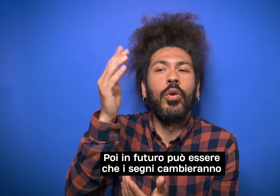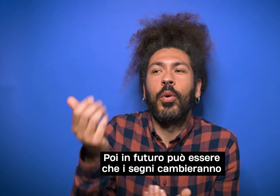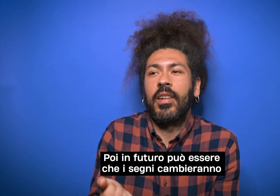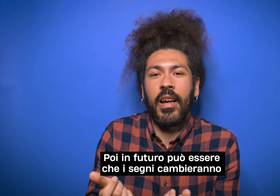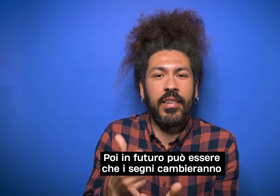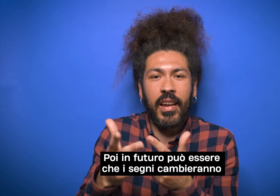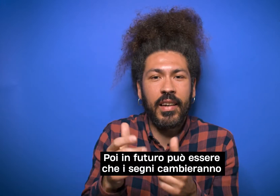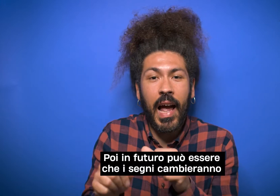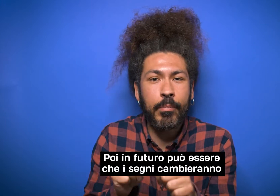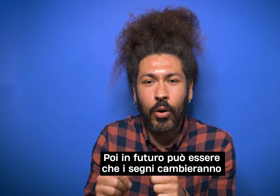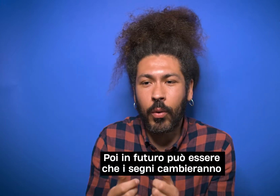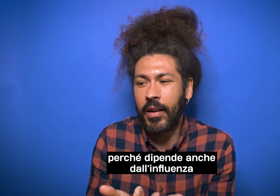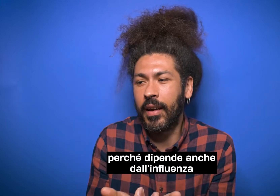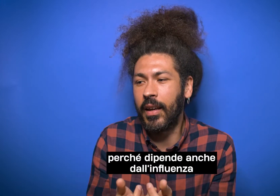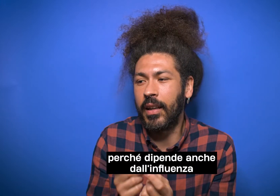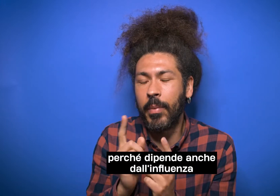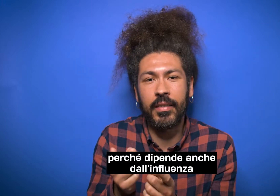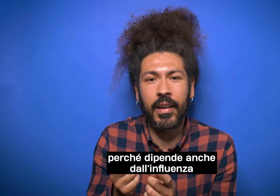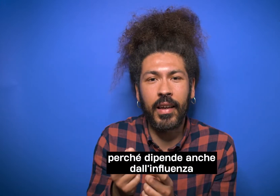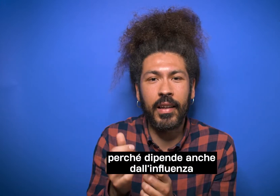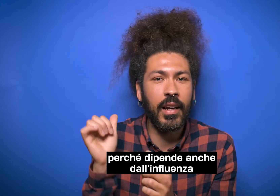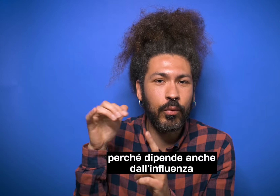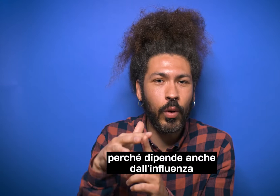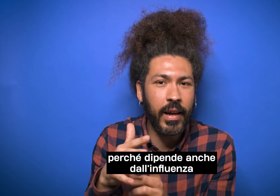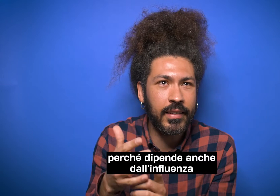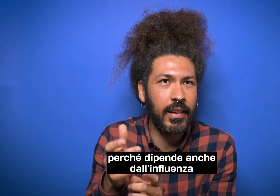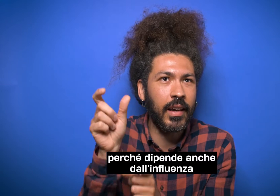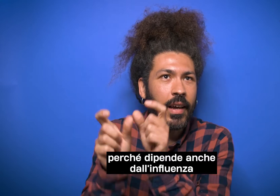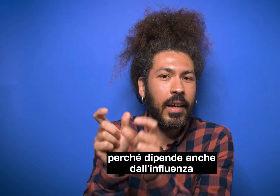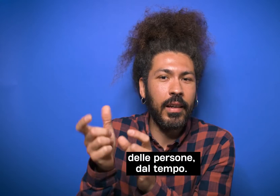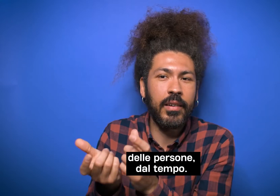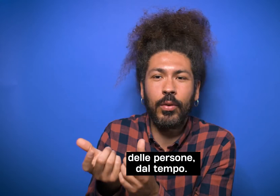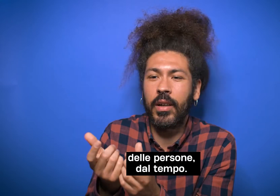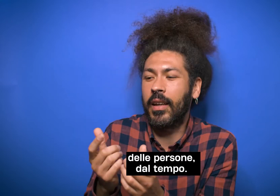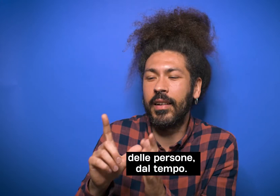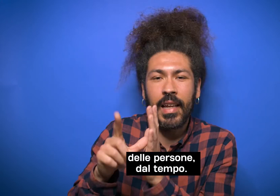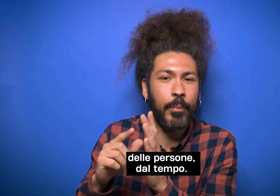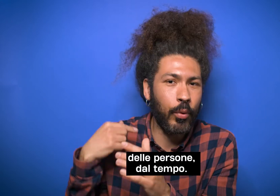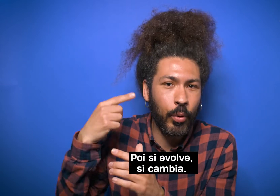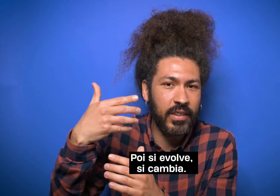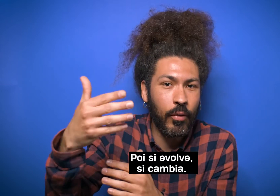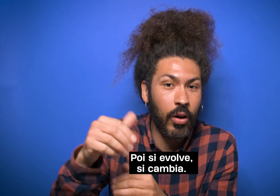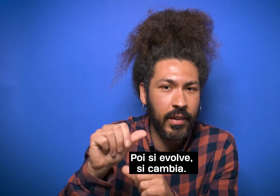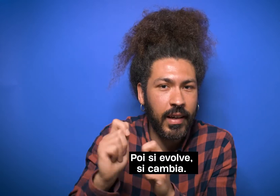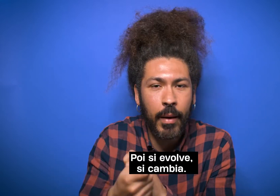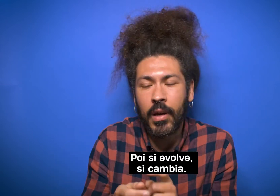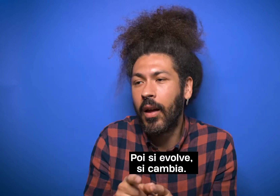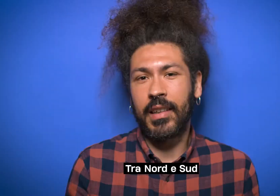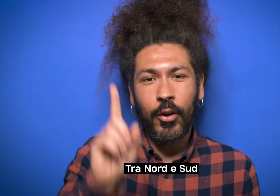può essere che i segni cambiano, perché dipende anche dalle influenze, le persone, anche il tempo poi si evolve, si cambia. Tra